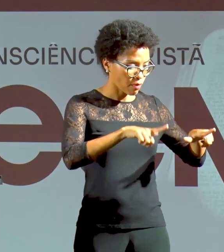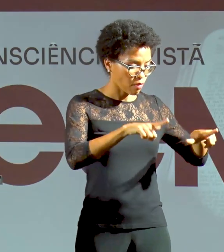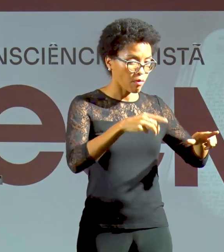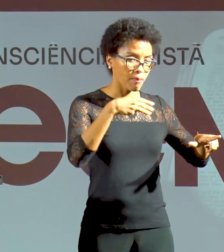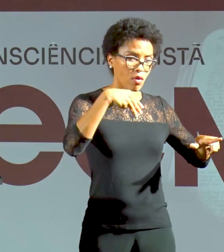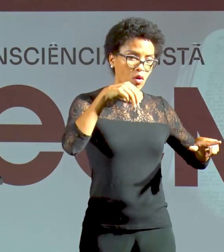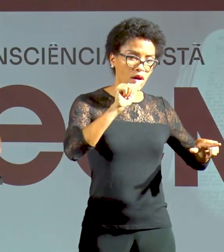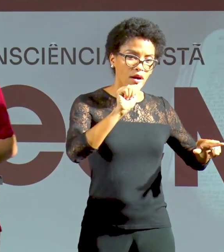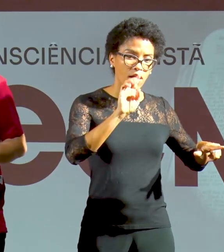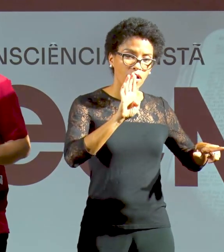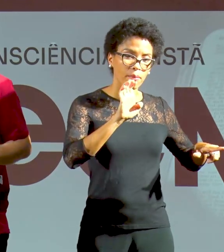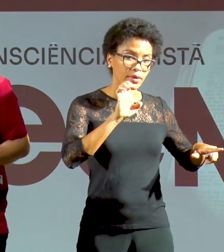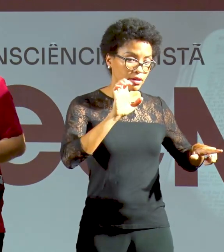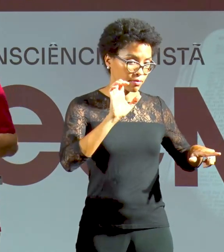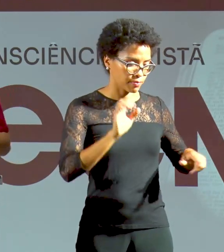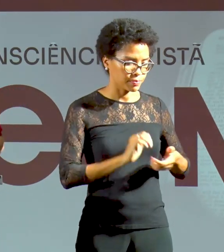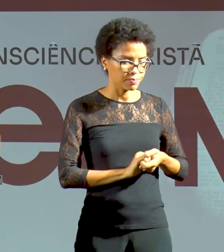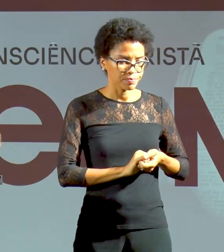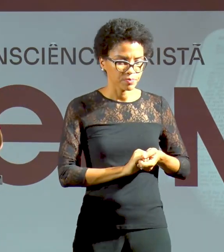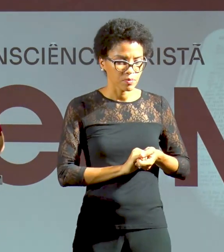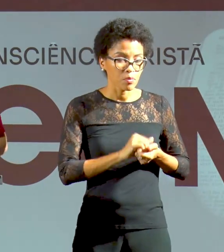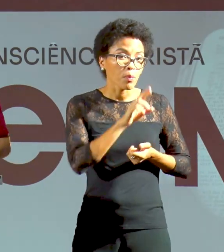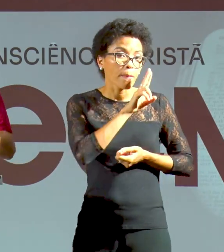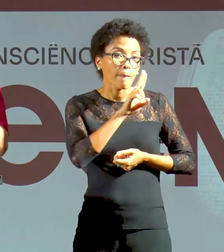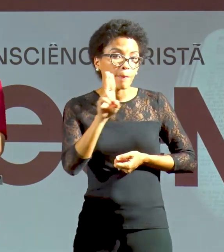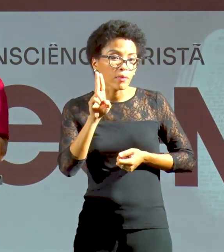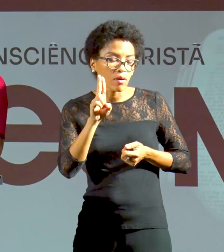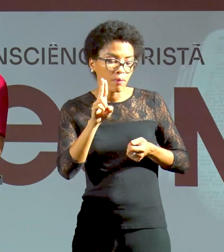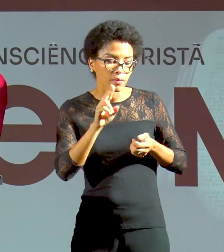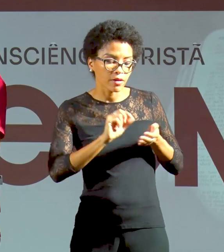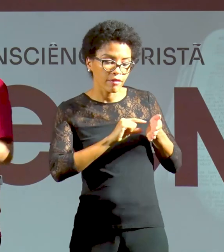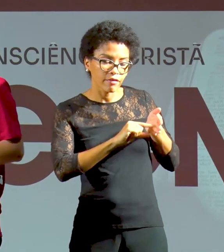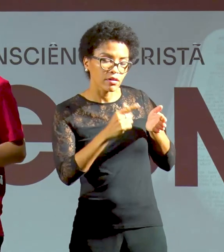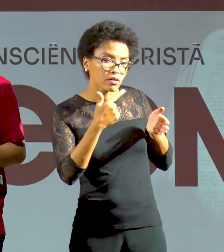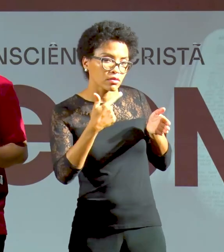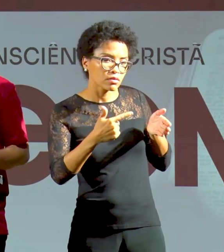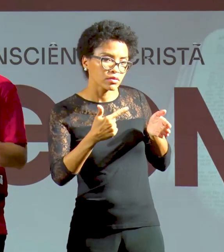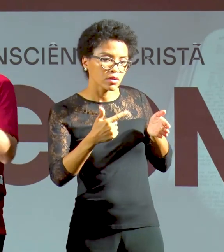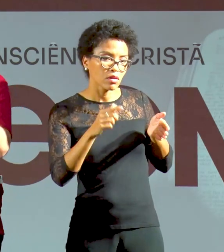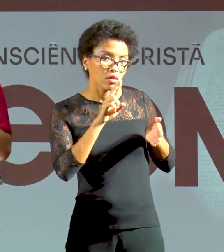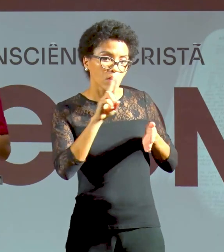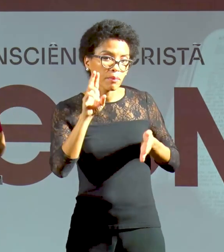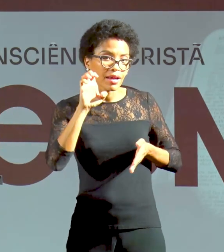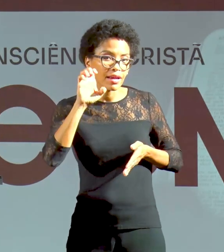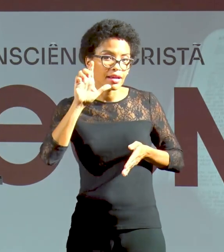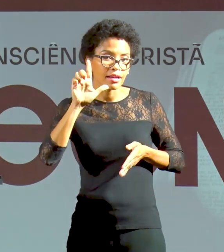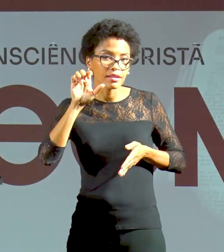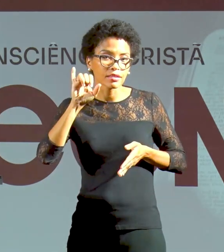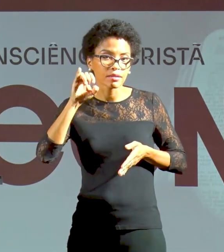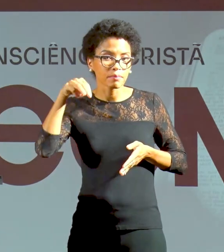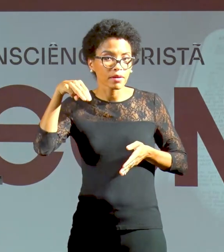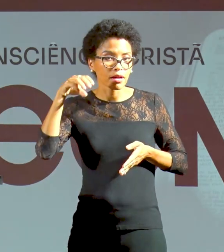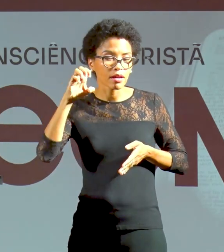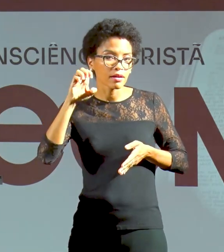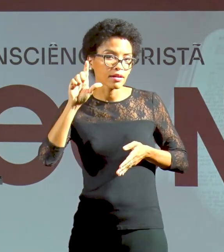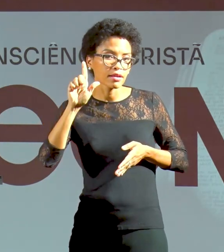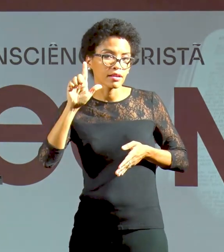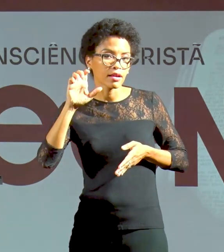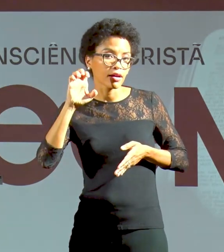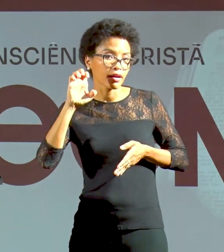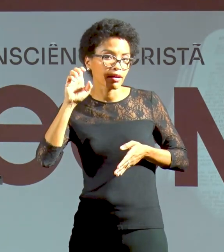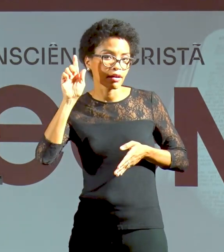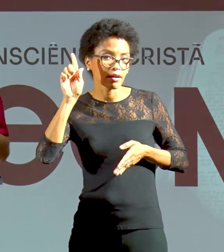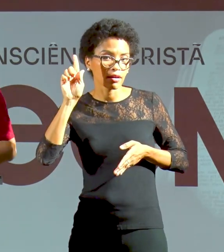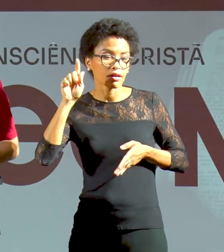conhecer o nome dessa família este homem se chamava elimeleque para você guardar aí meleque